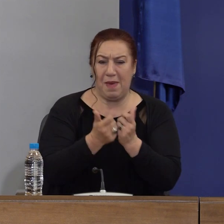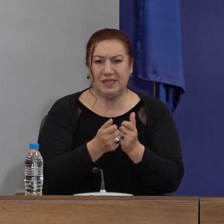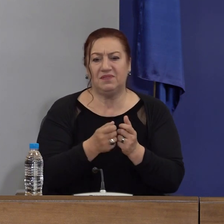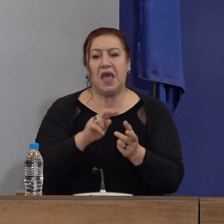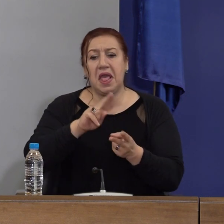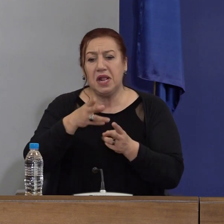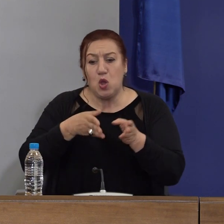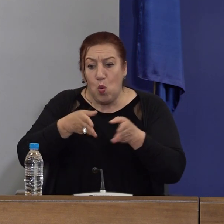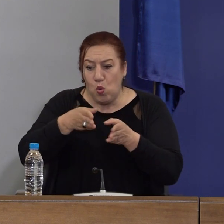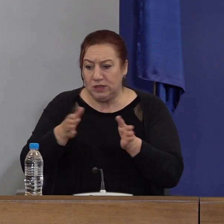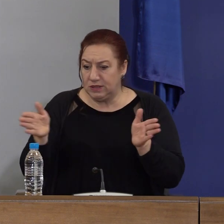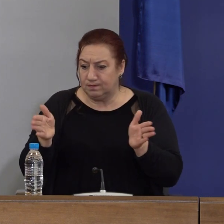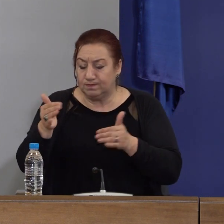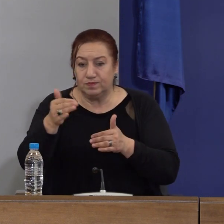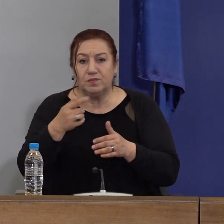се локализира